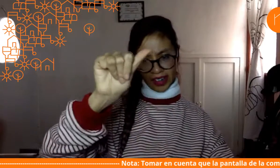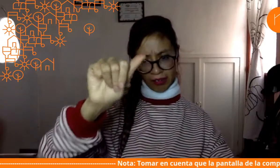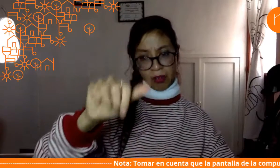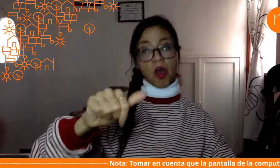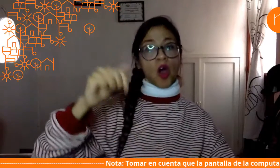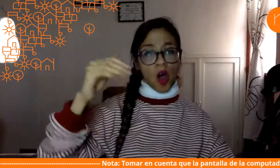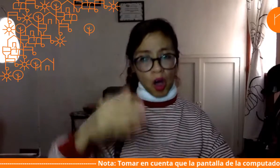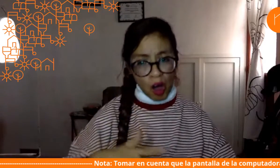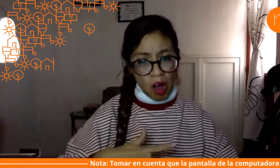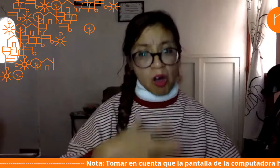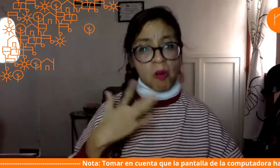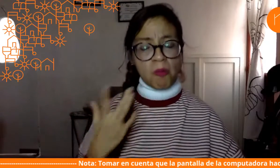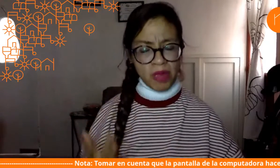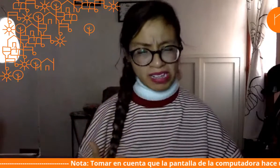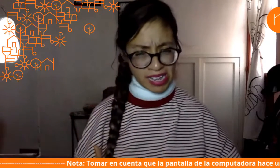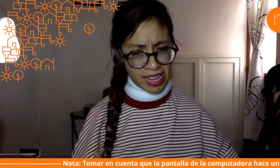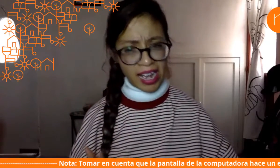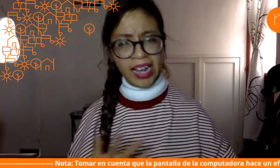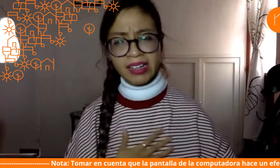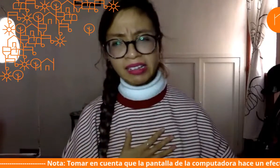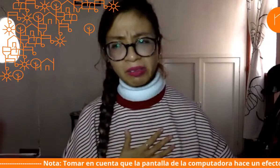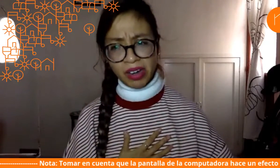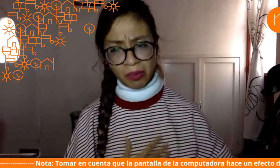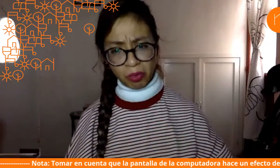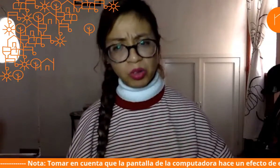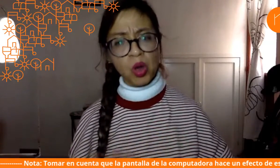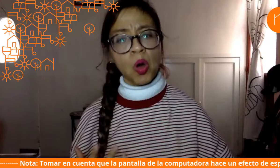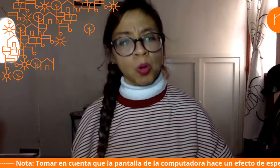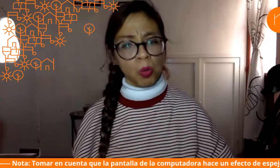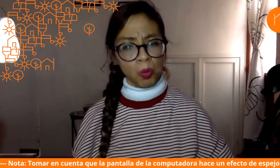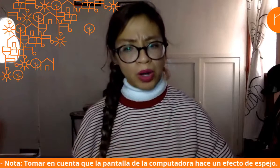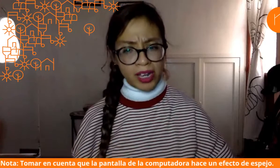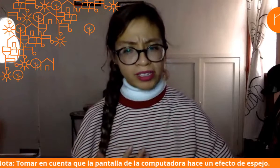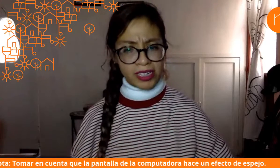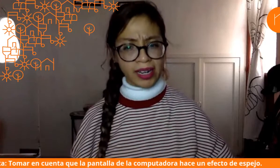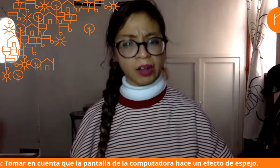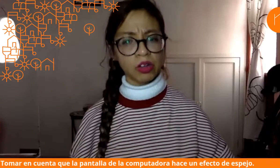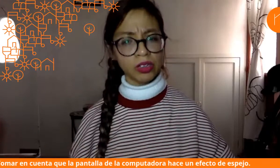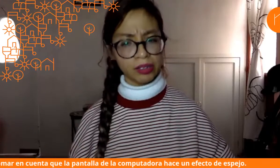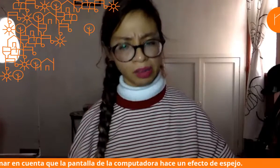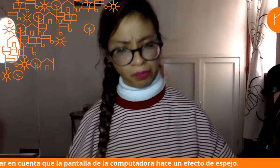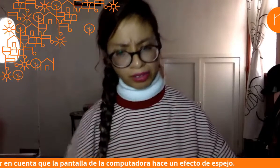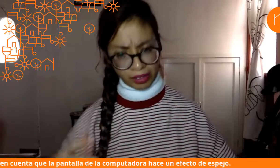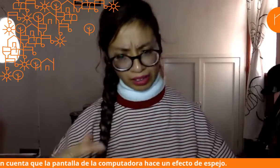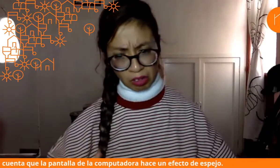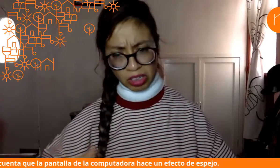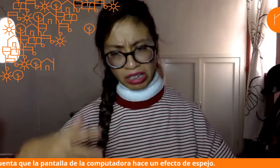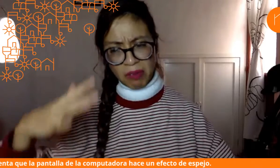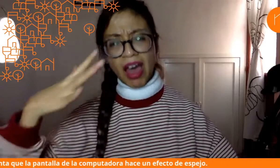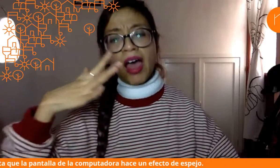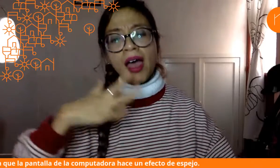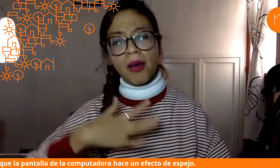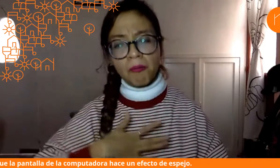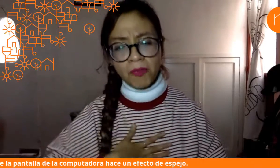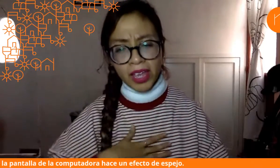N. O mi seña, que esta me la puso una chica con discapacidad auditiva,